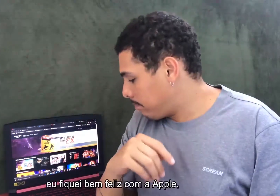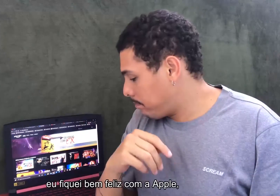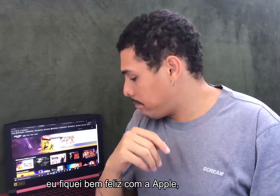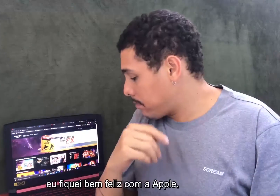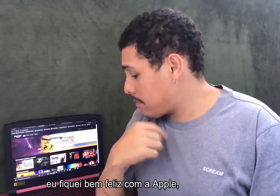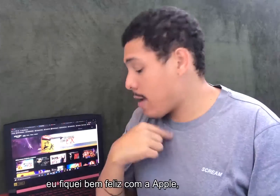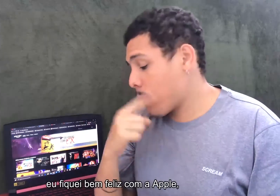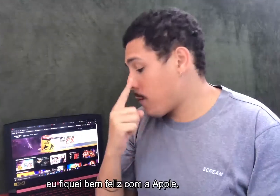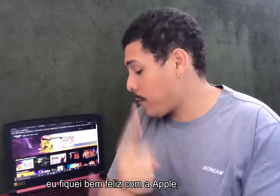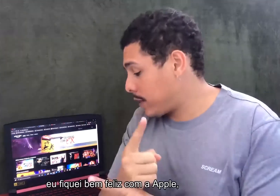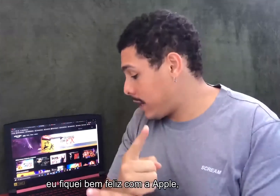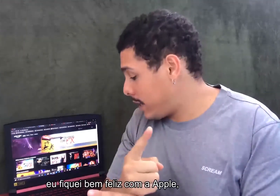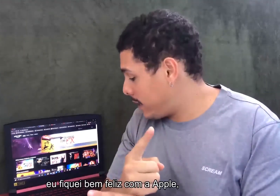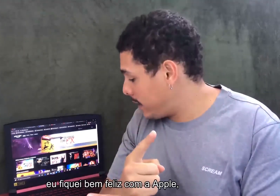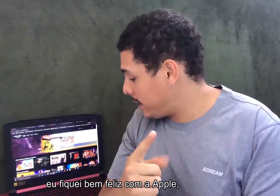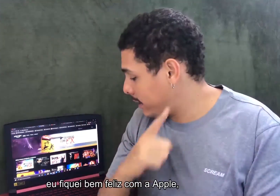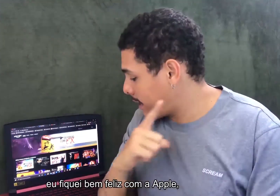eu fiquei bem feliz com a Apple,